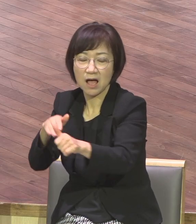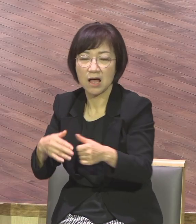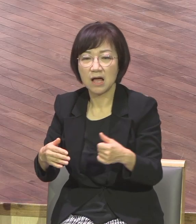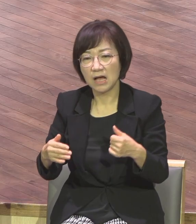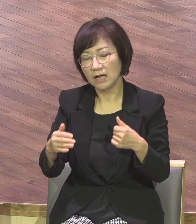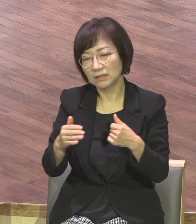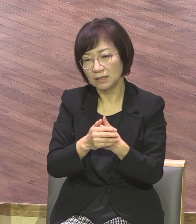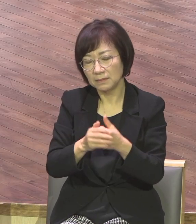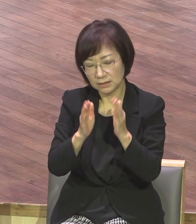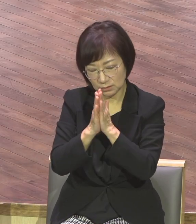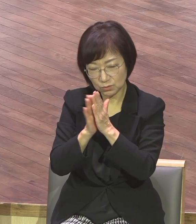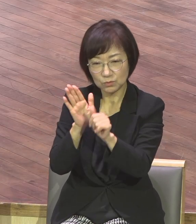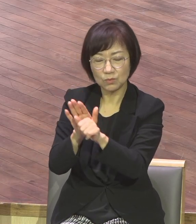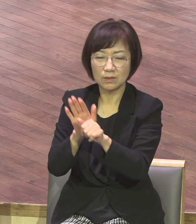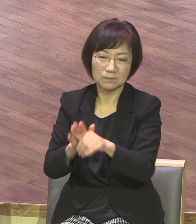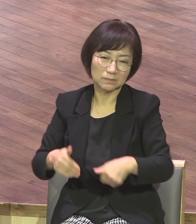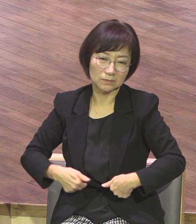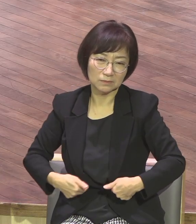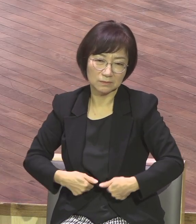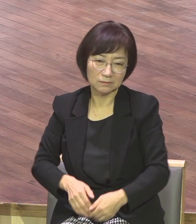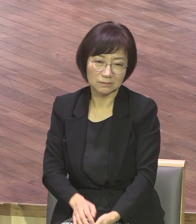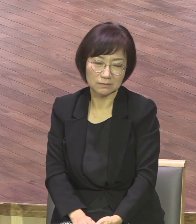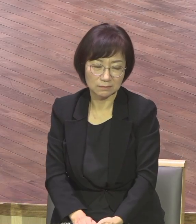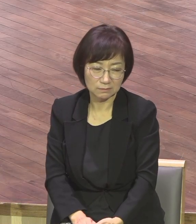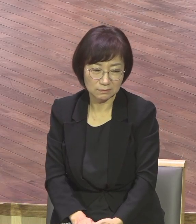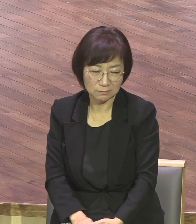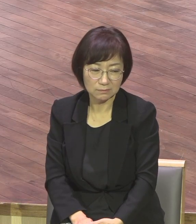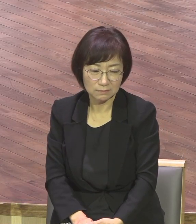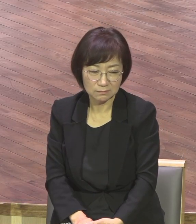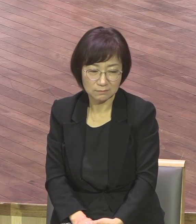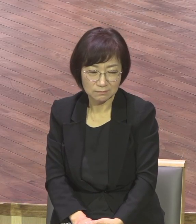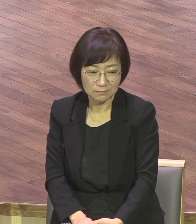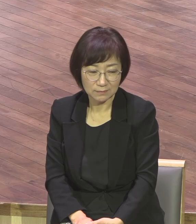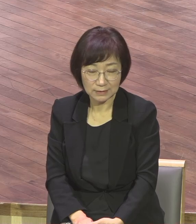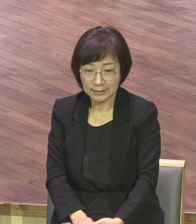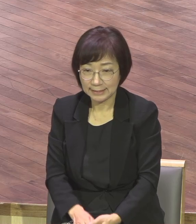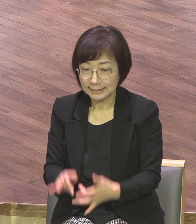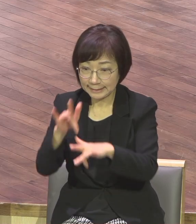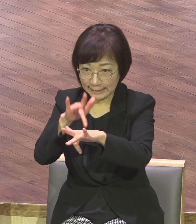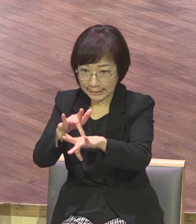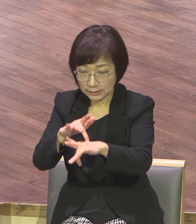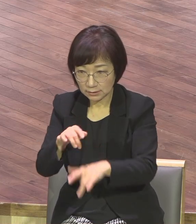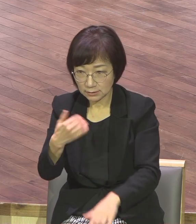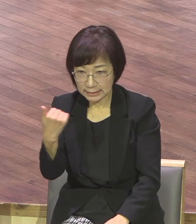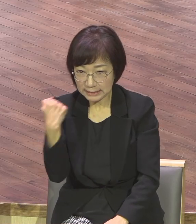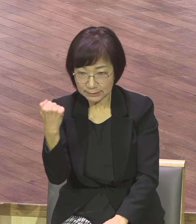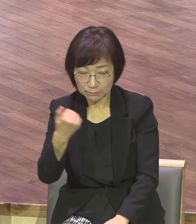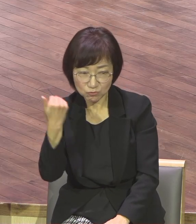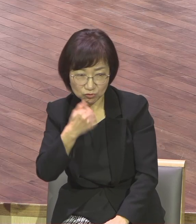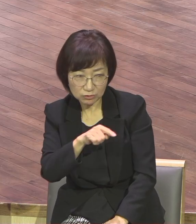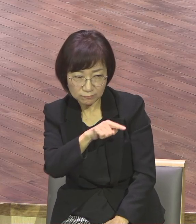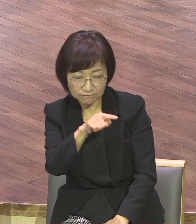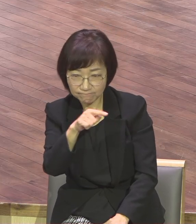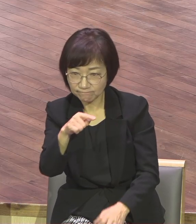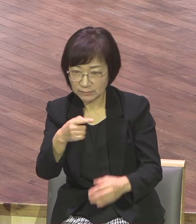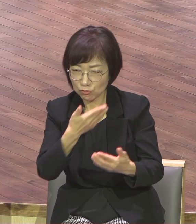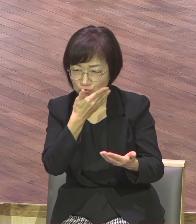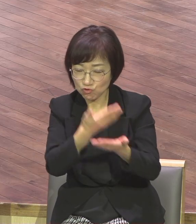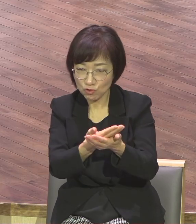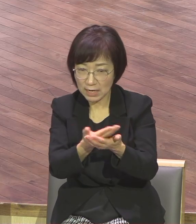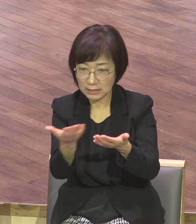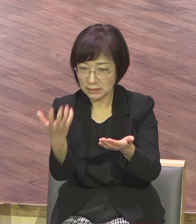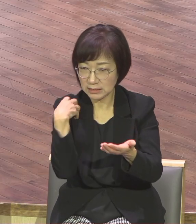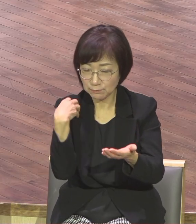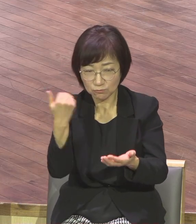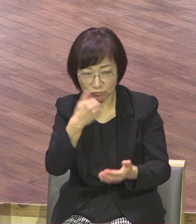없는 사람 왜 공격합니까? 힘 없는 사람 해봐야 뭐 효과 있어요. 좀 힘 있는 사람, 말빨 있는 사람, 뭔가 직분이 중요한 사람,